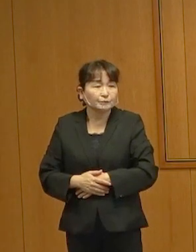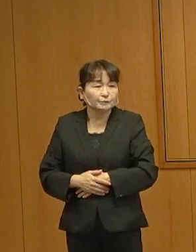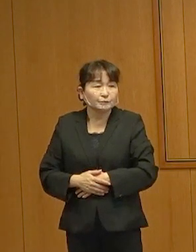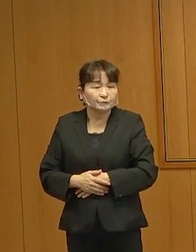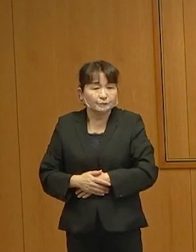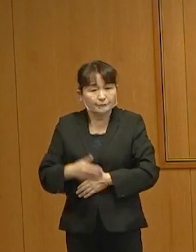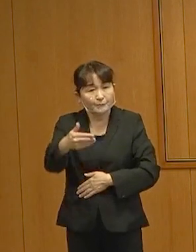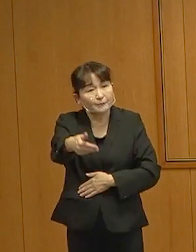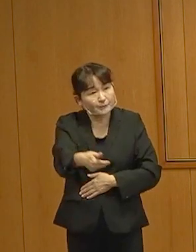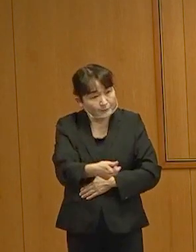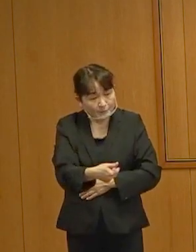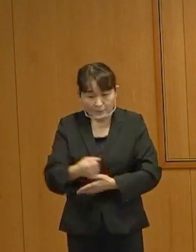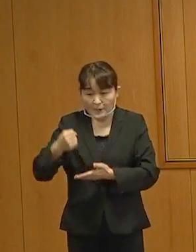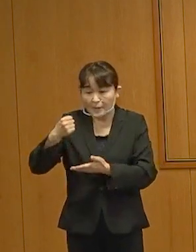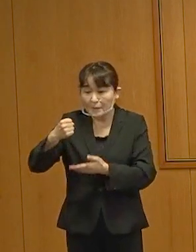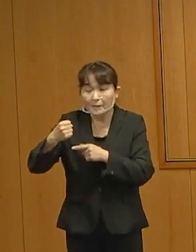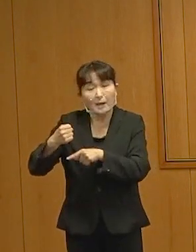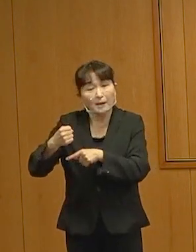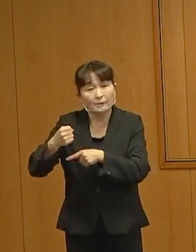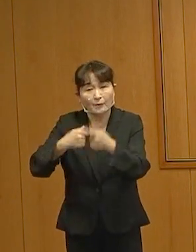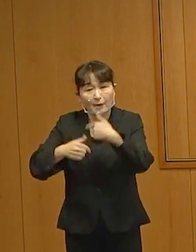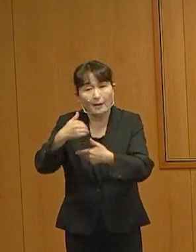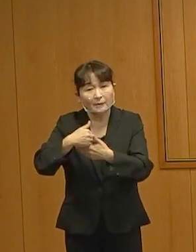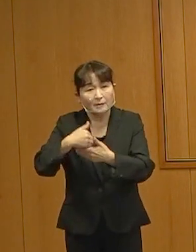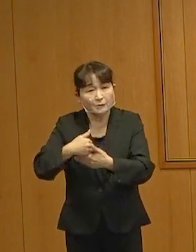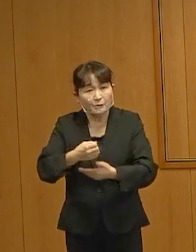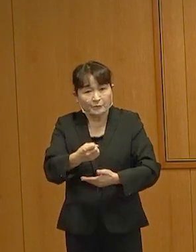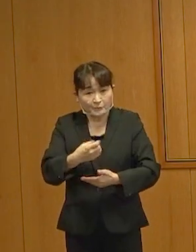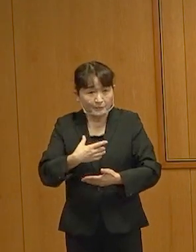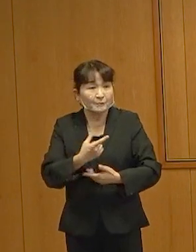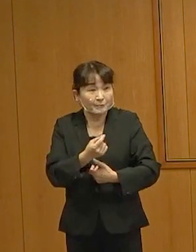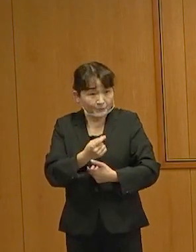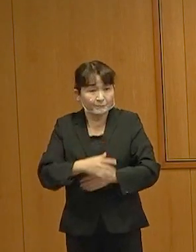最後に財源の話もしていただいたんですが、